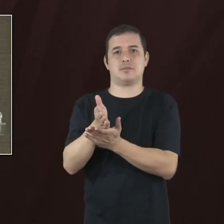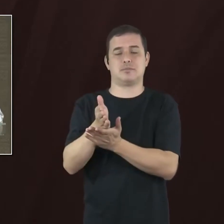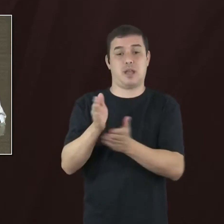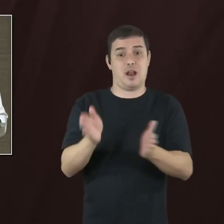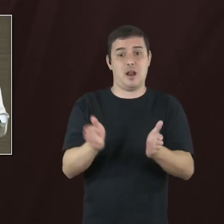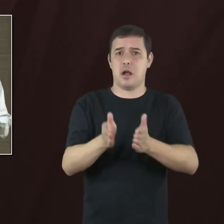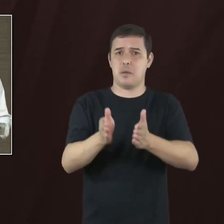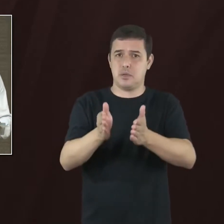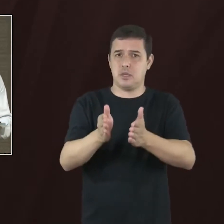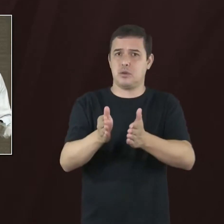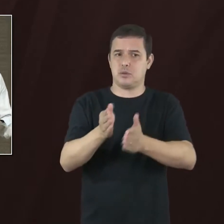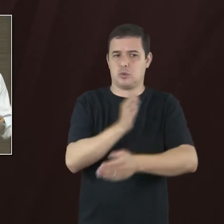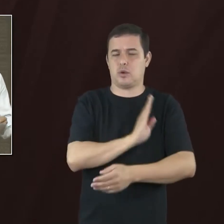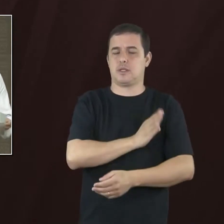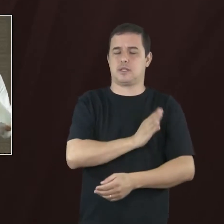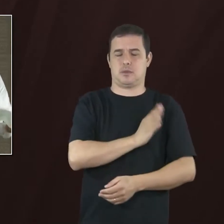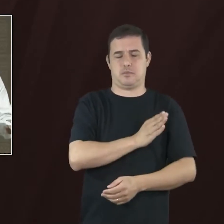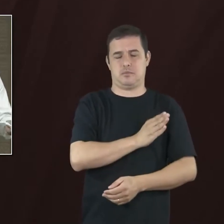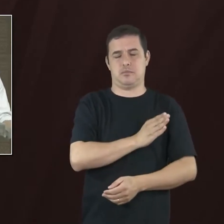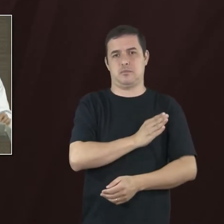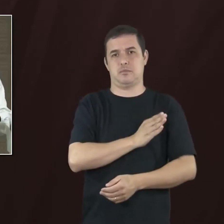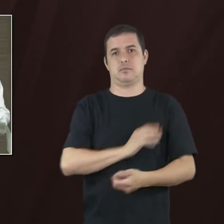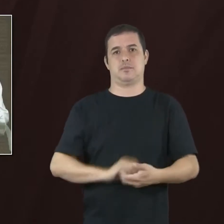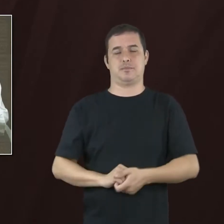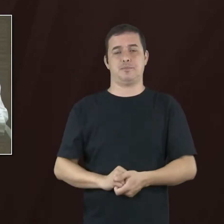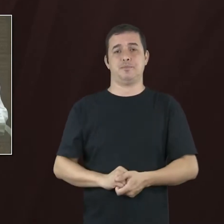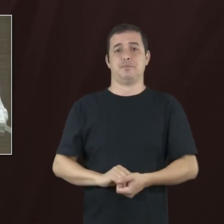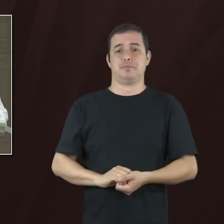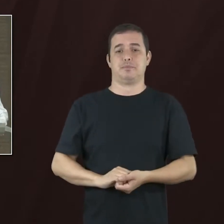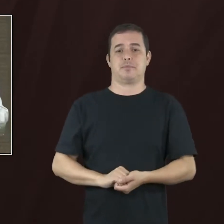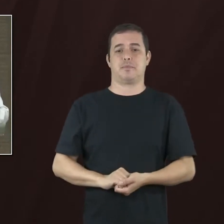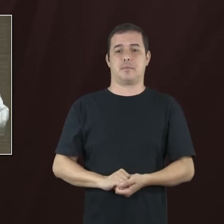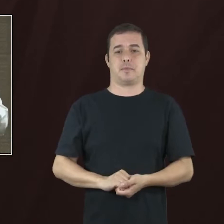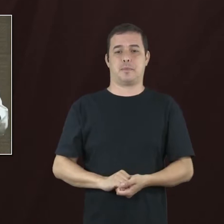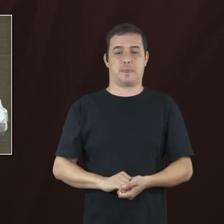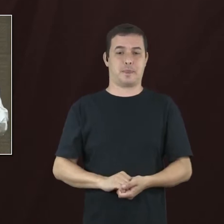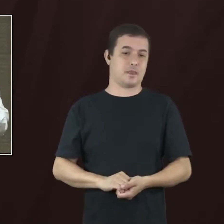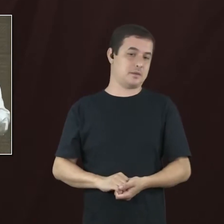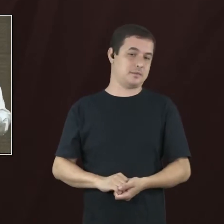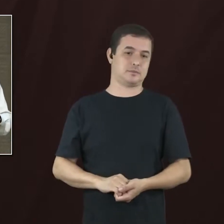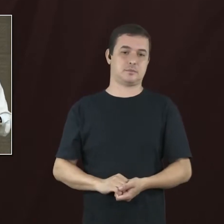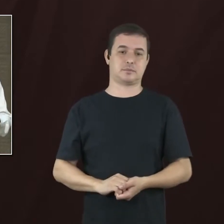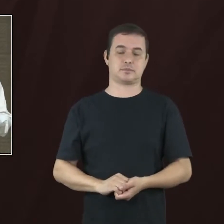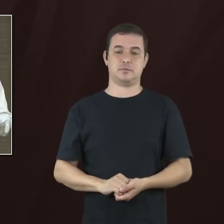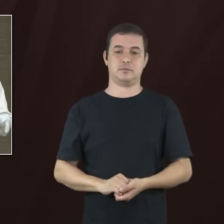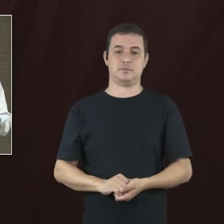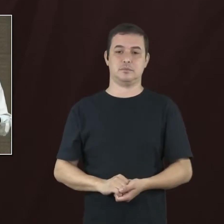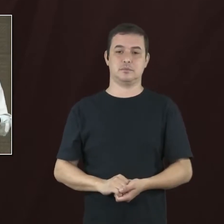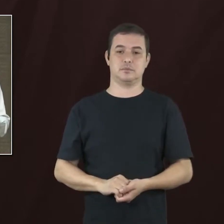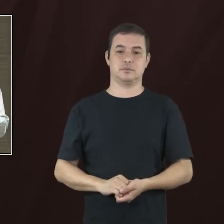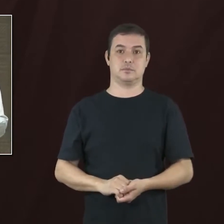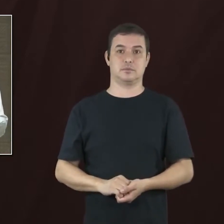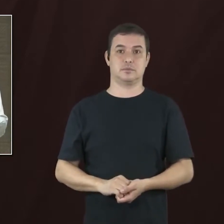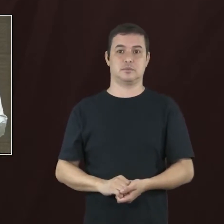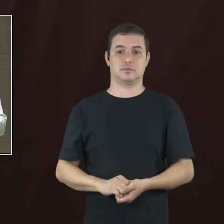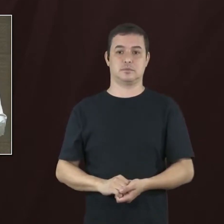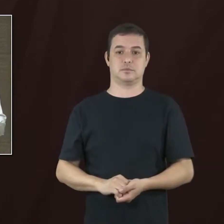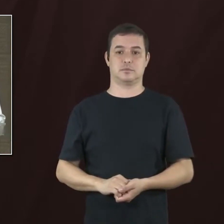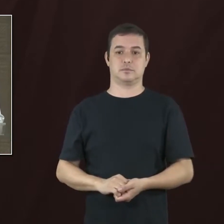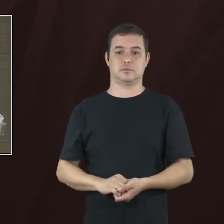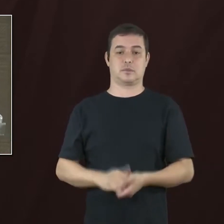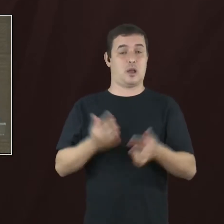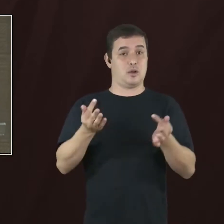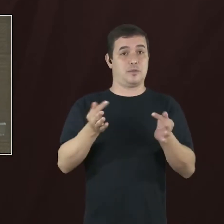para seguir adiante através desses, tá? Então para terminar da primeira